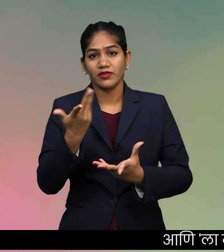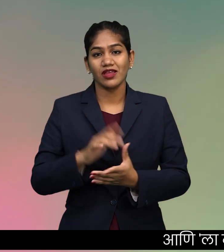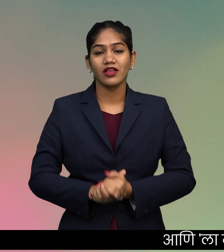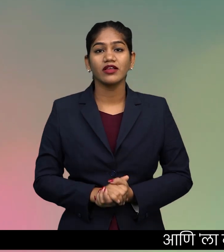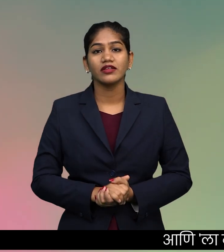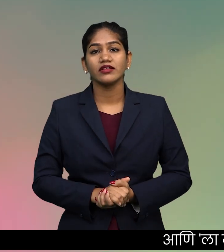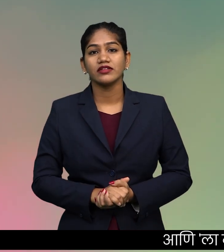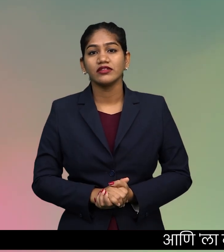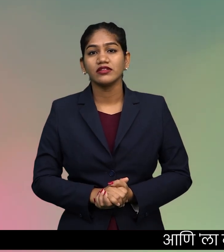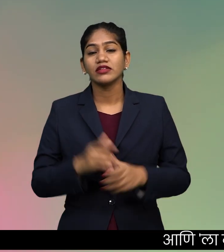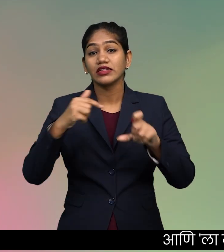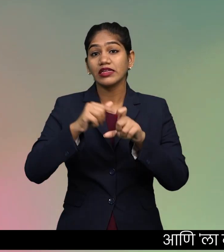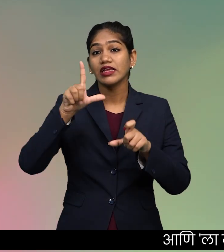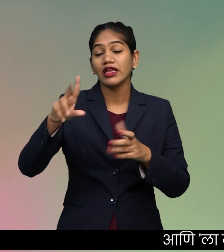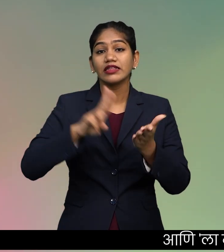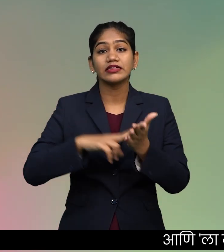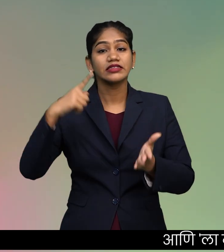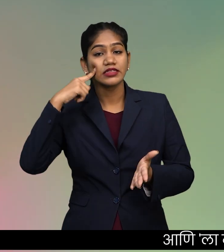आणि ला निनाचा परिणाम होतो.